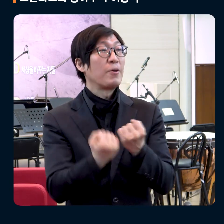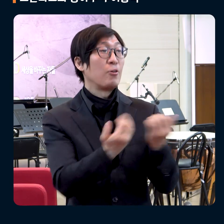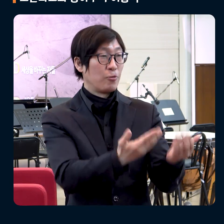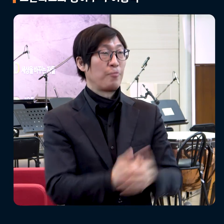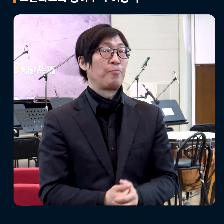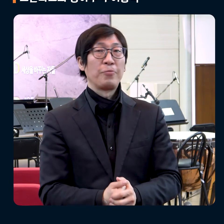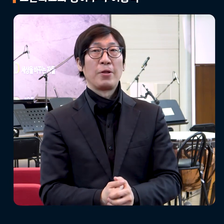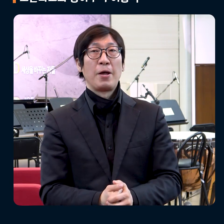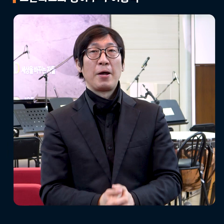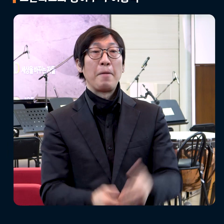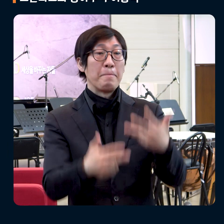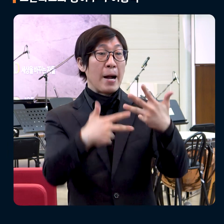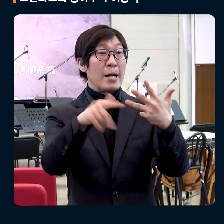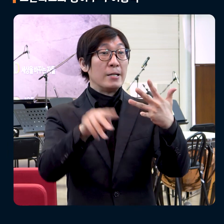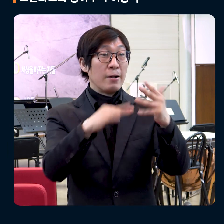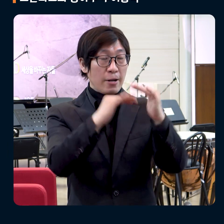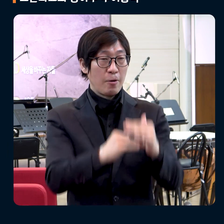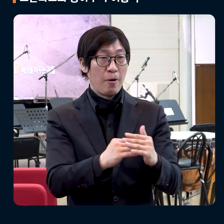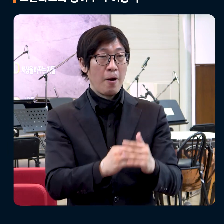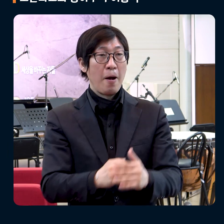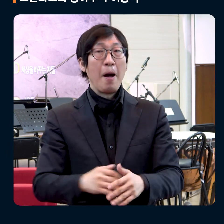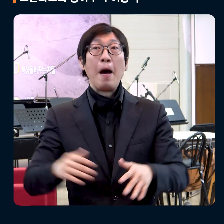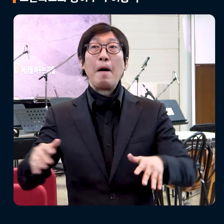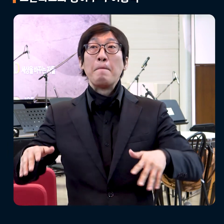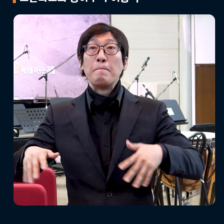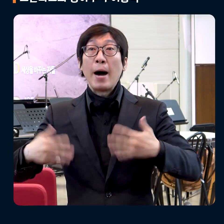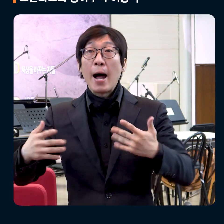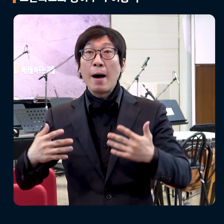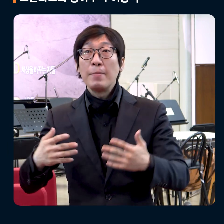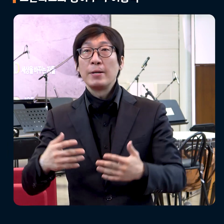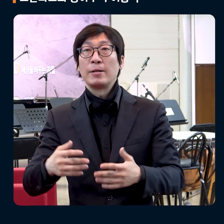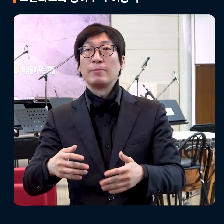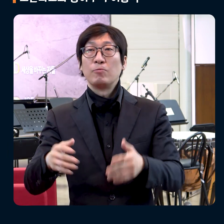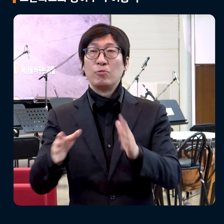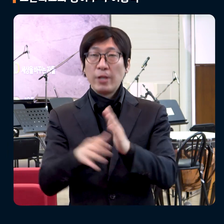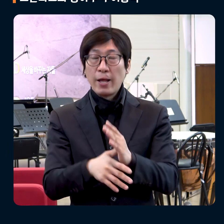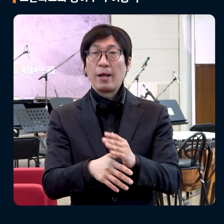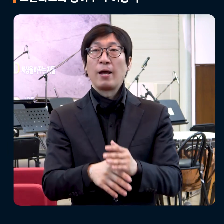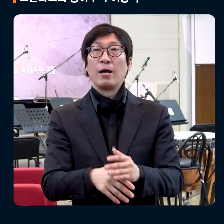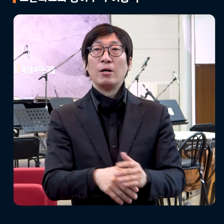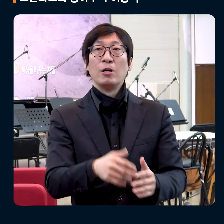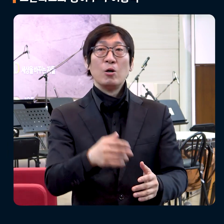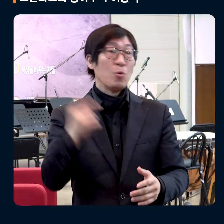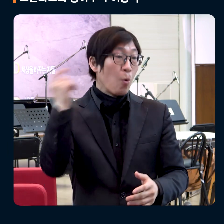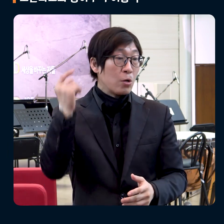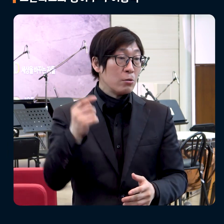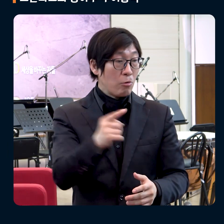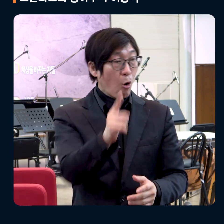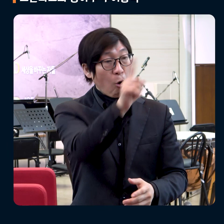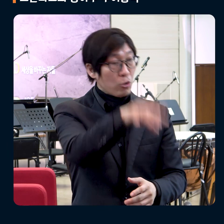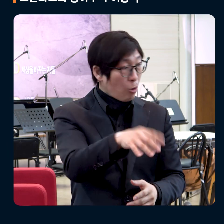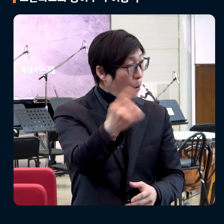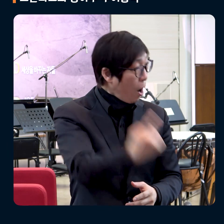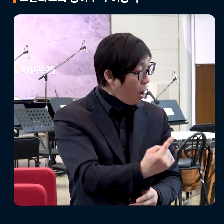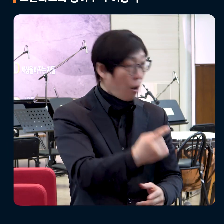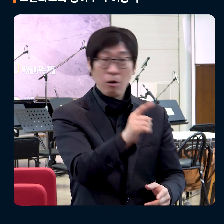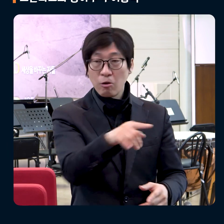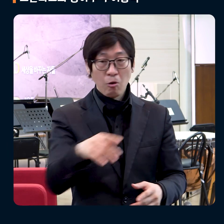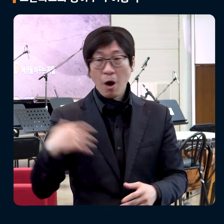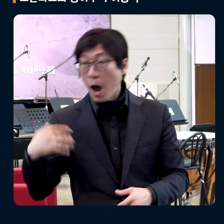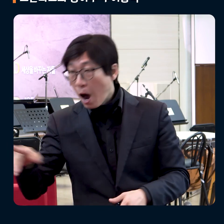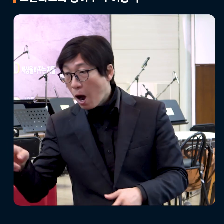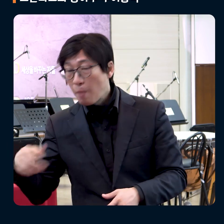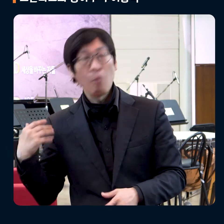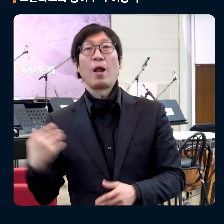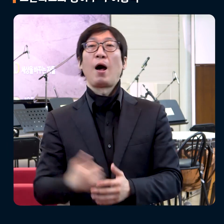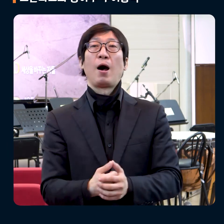줍니다. 그러면서 8절에 바람이 임의로 불매 그 소리가 들어도 어디서 와서 어디로 가는지를 알지